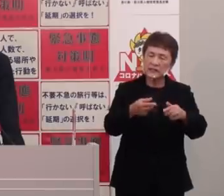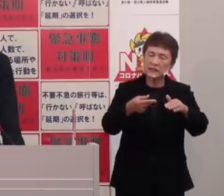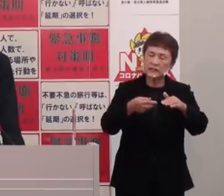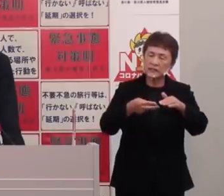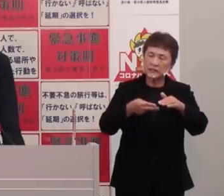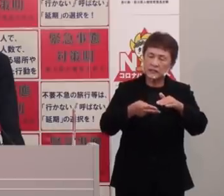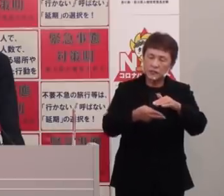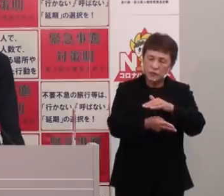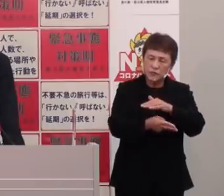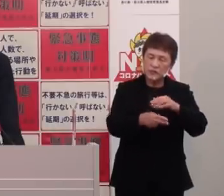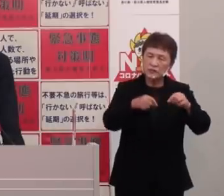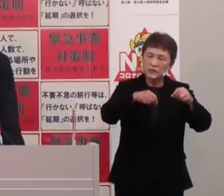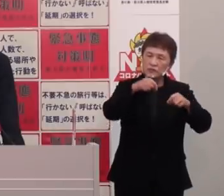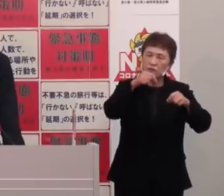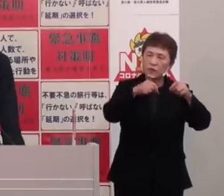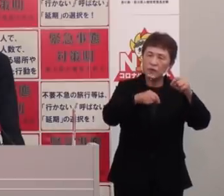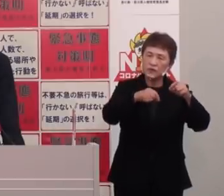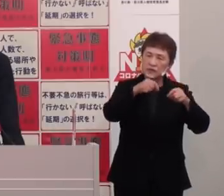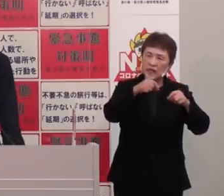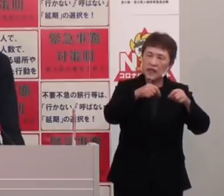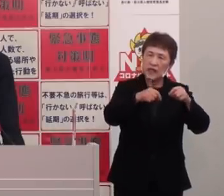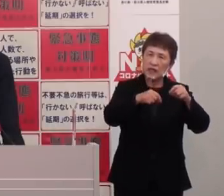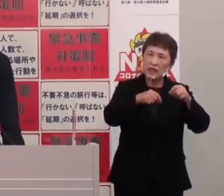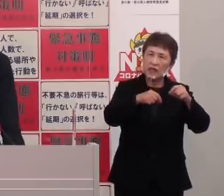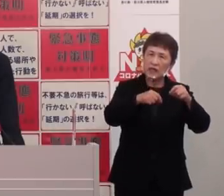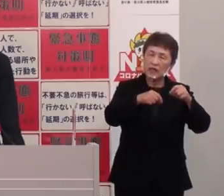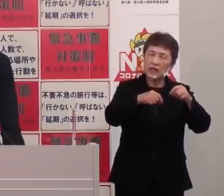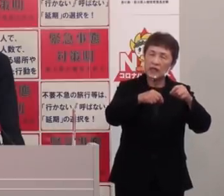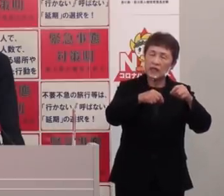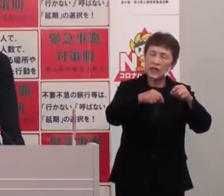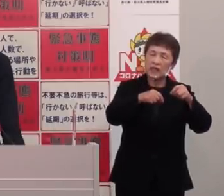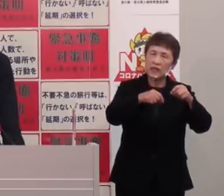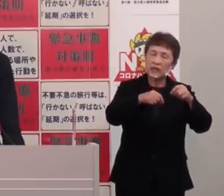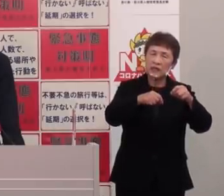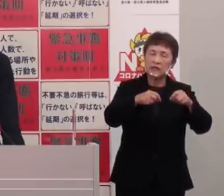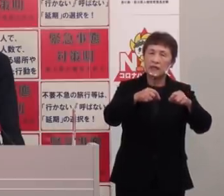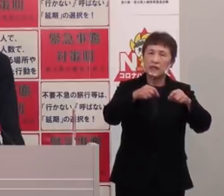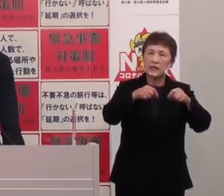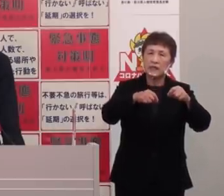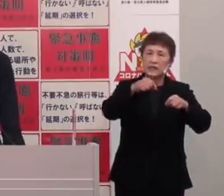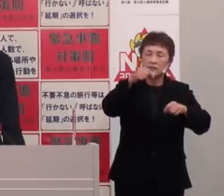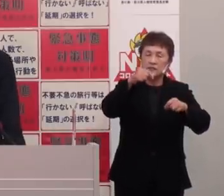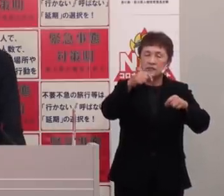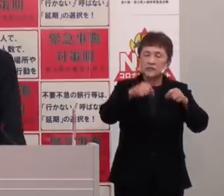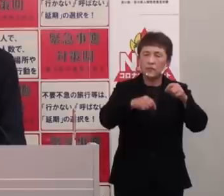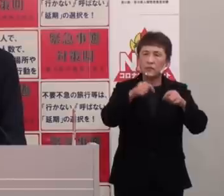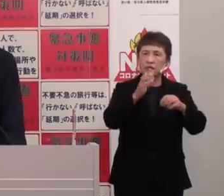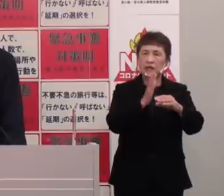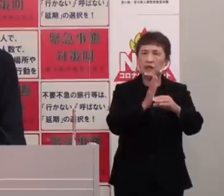整中の人のキャパシティまでは想定しているっていうのはあったりするんでしょうか。